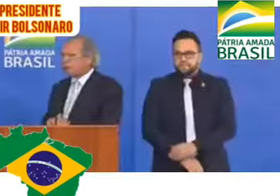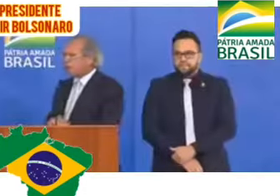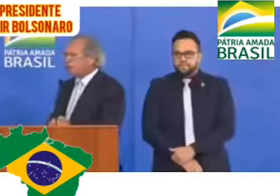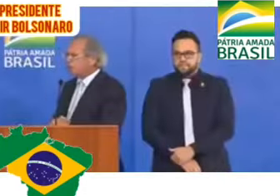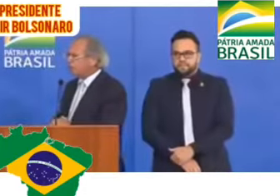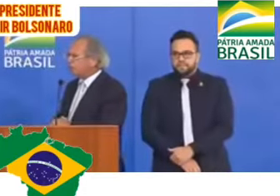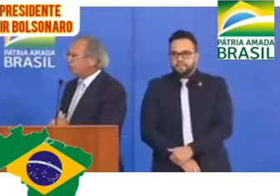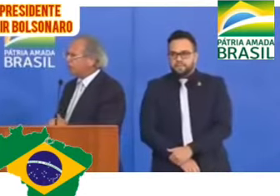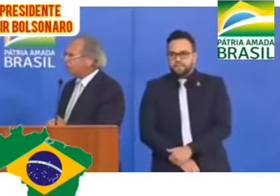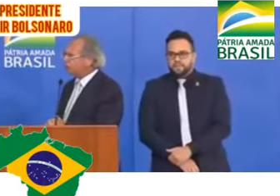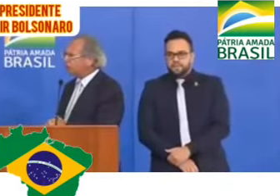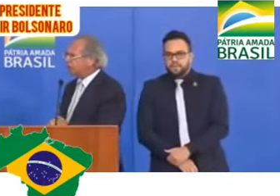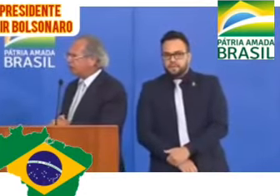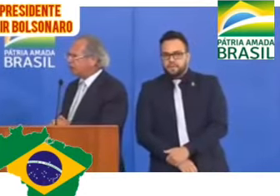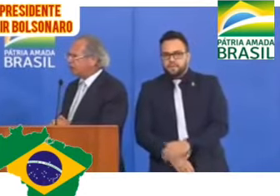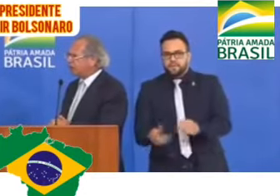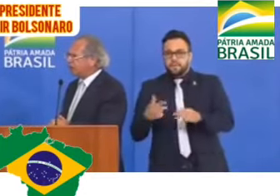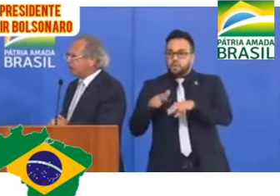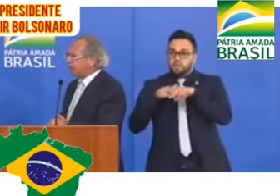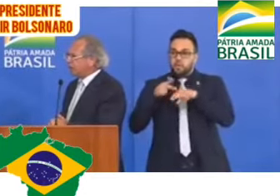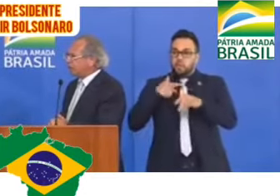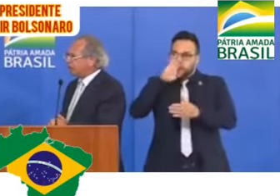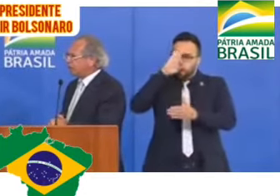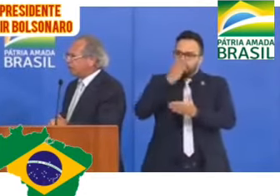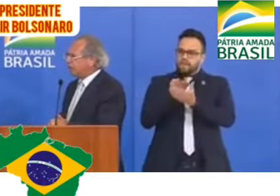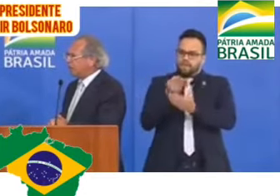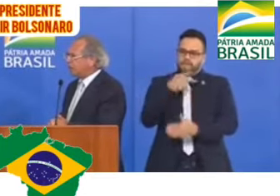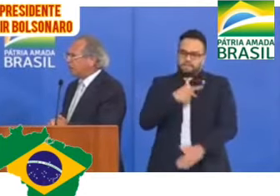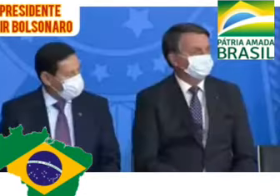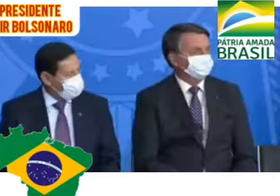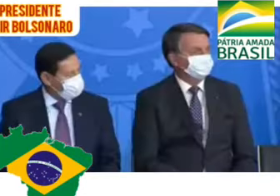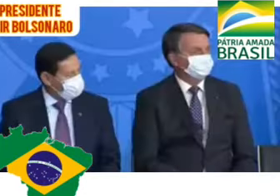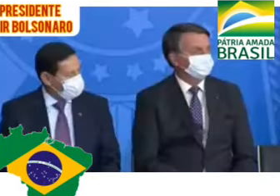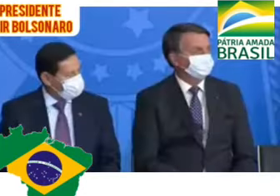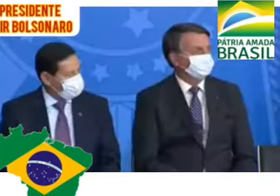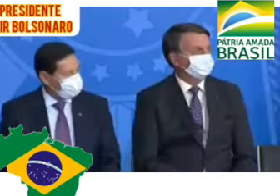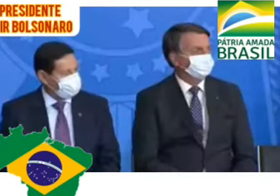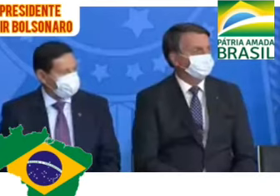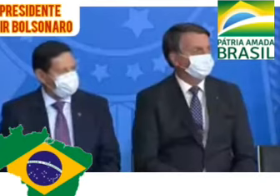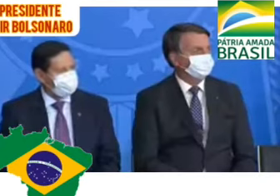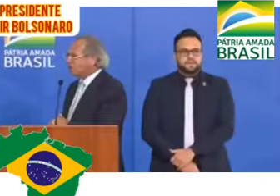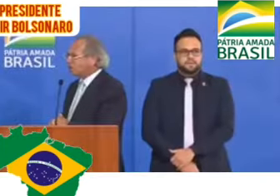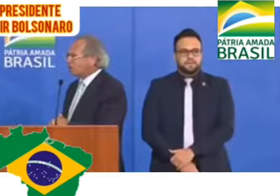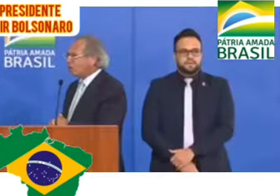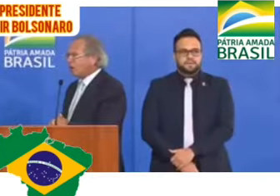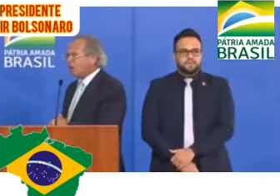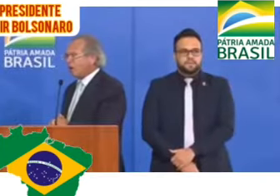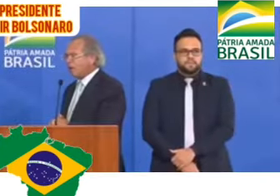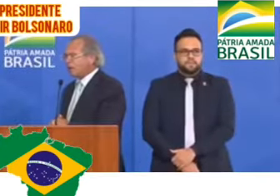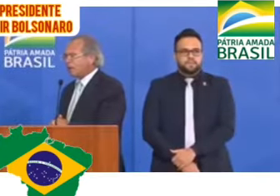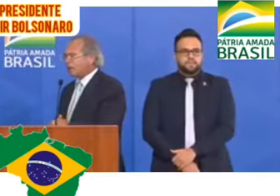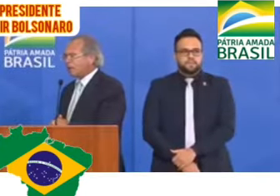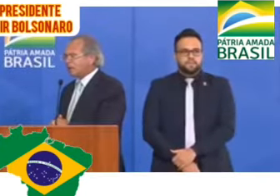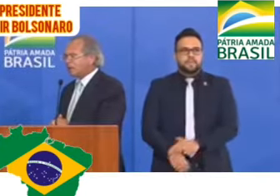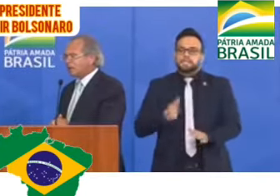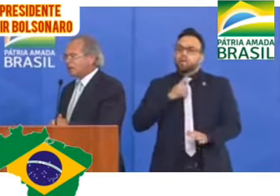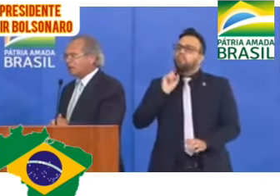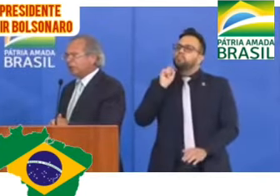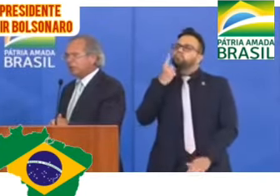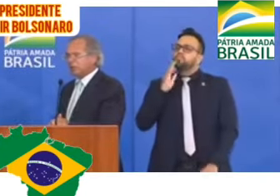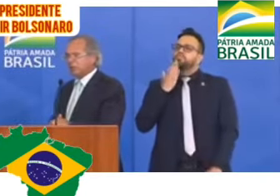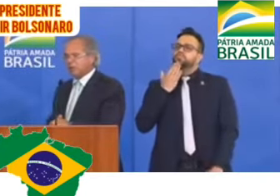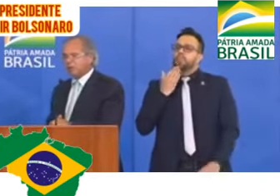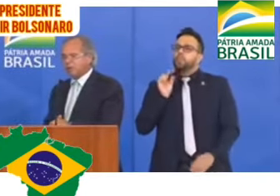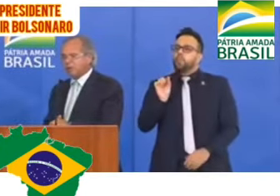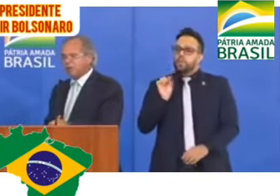Eu agradeço muito a confiança do presidente. O Hemingway dizia que só há uma forma de